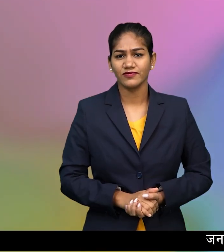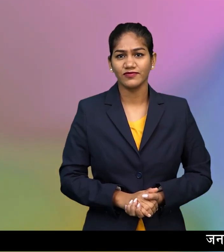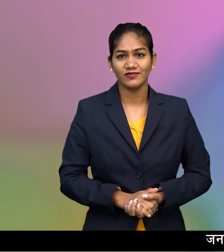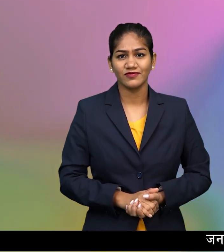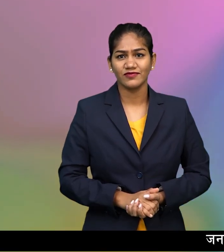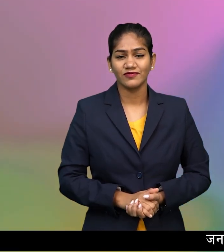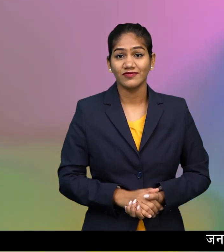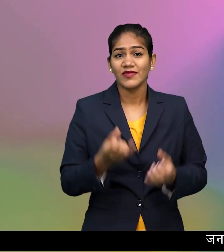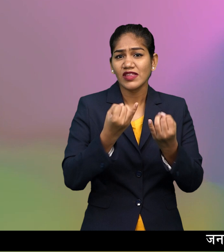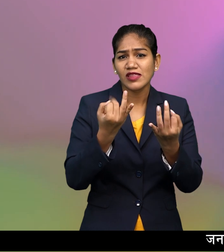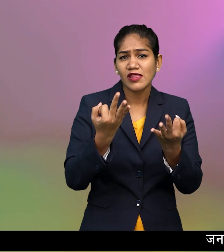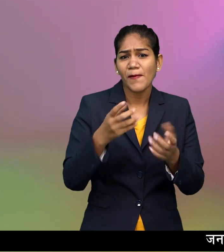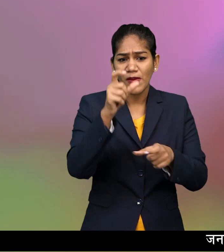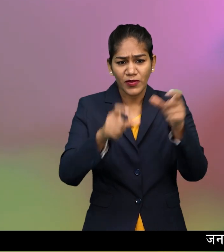जनगणना क्या दर्शाती है?